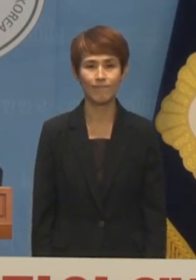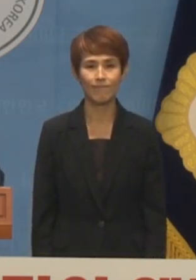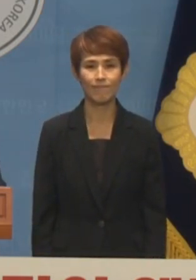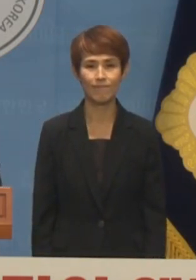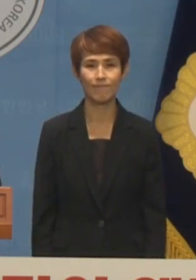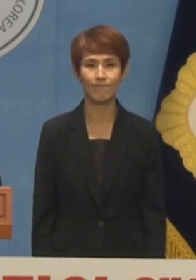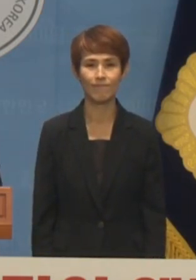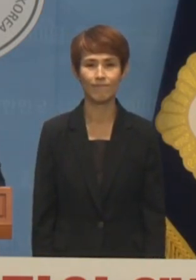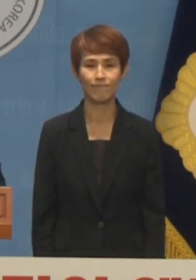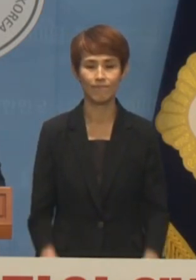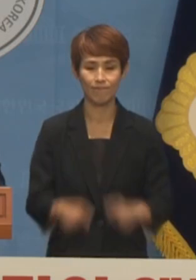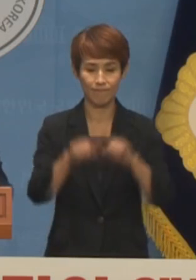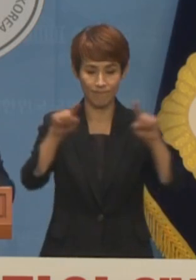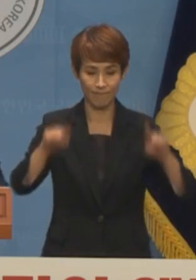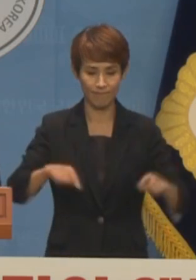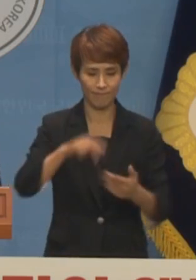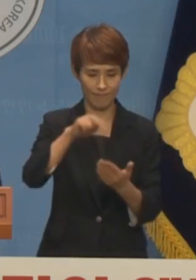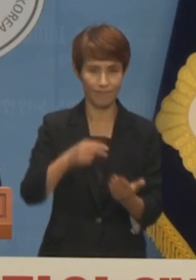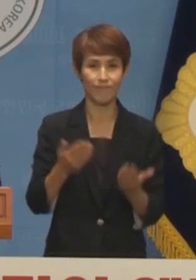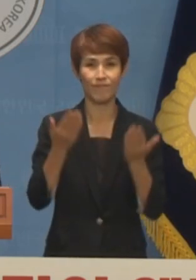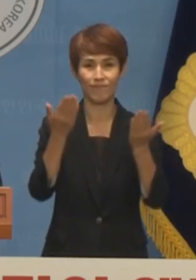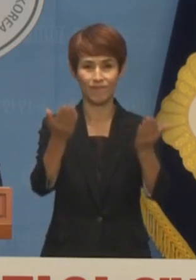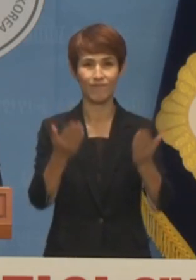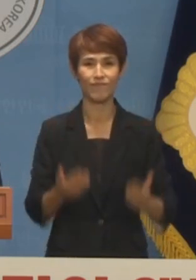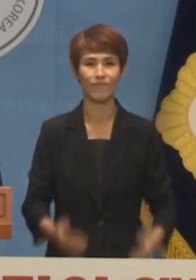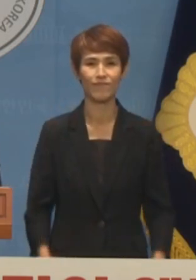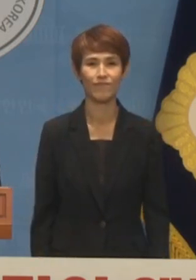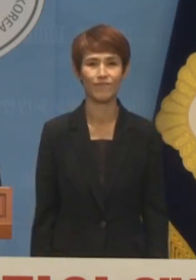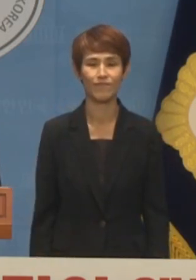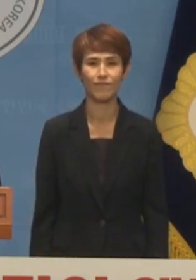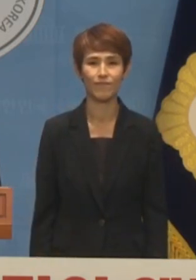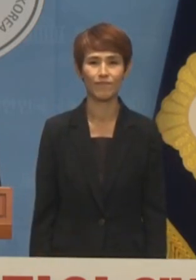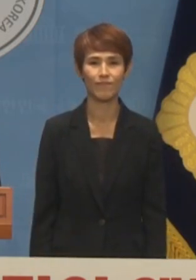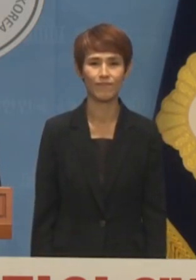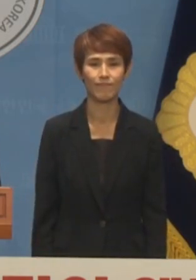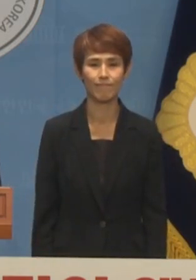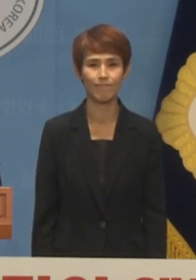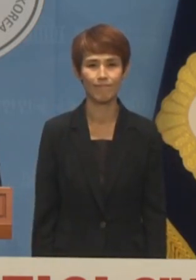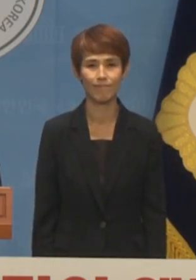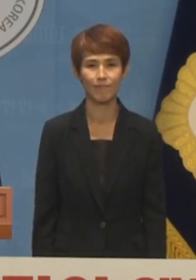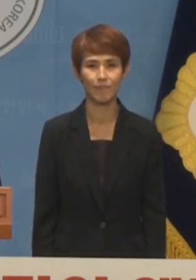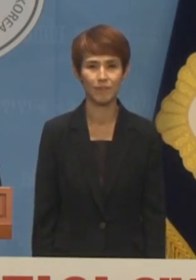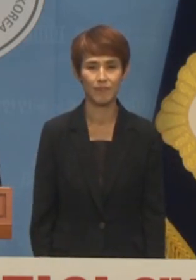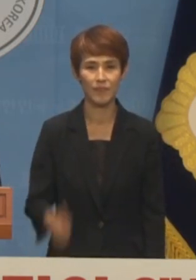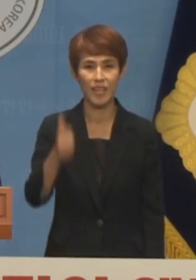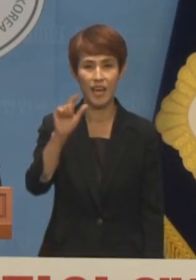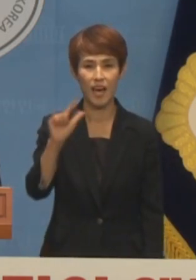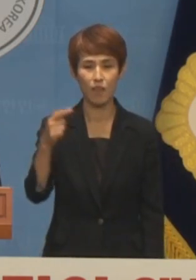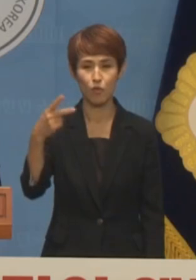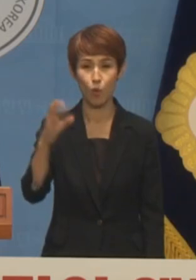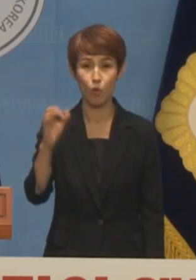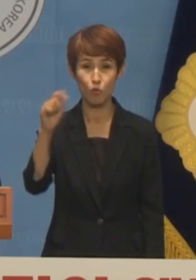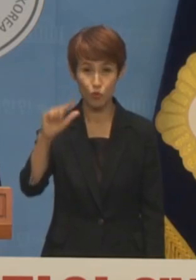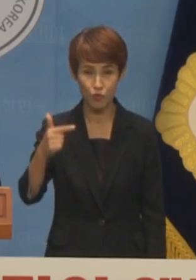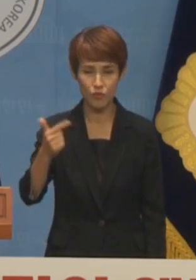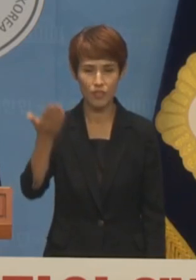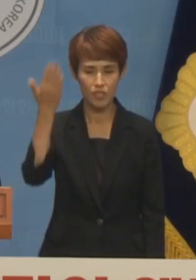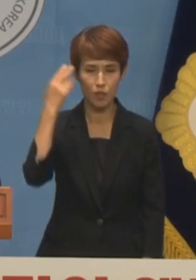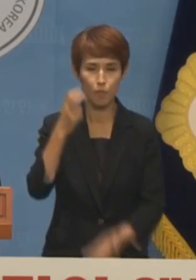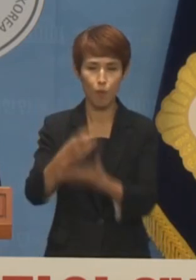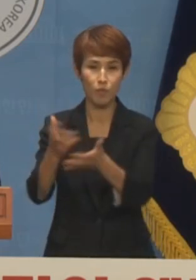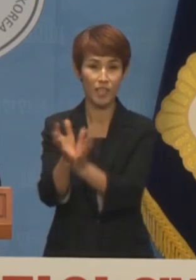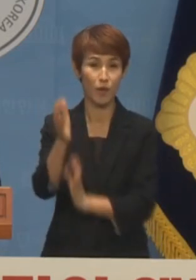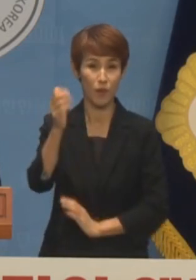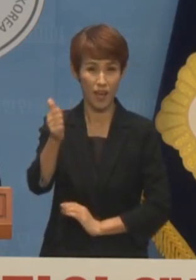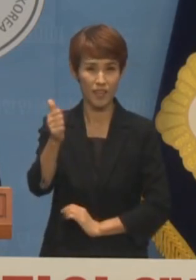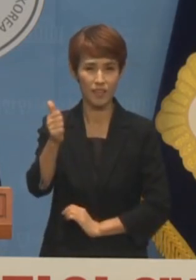낭독을 빠르게 마치고 기자회견을 진행하도록 하겠습니다. 한동훈 전 법무부 장관 댓글팀 운영 의혹